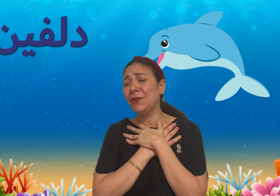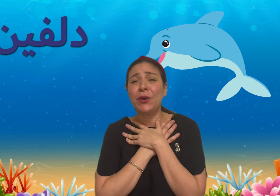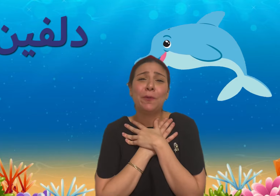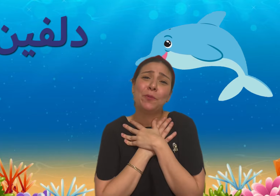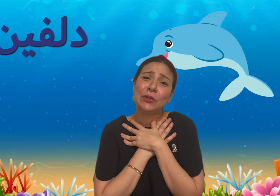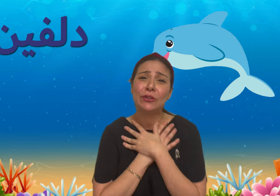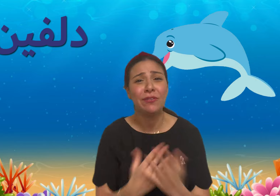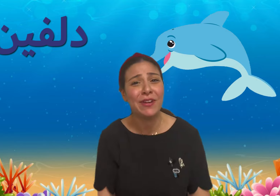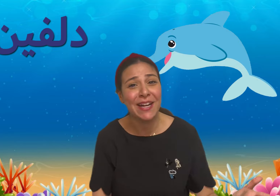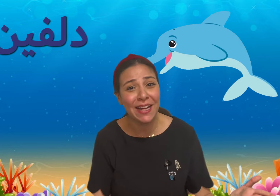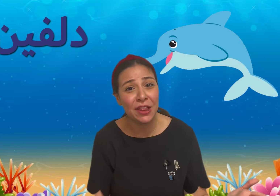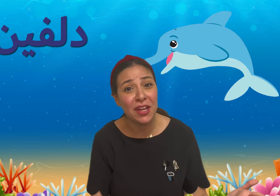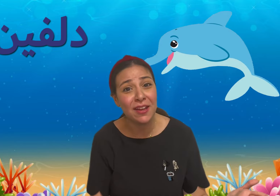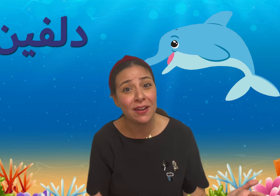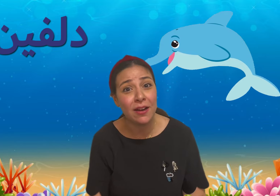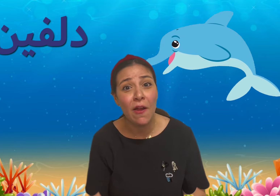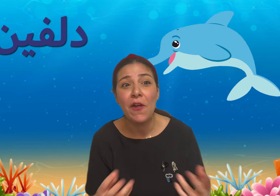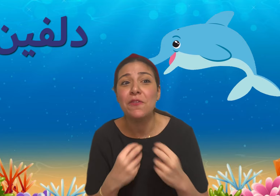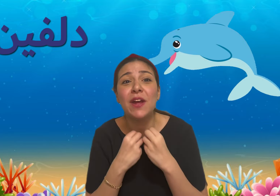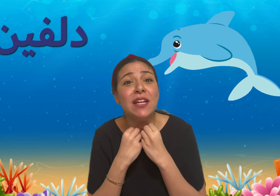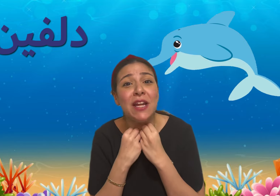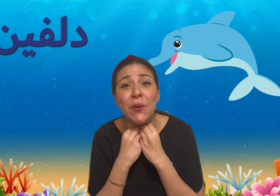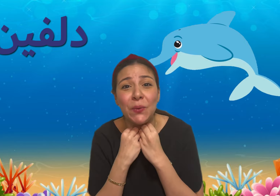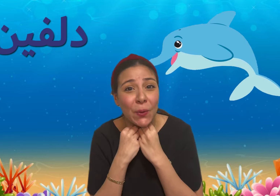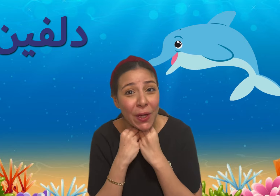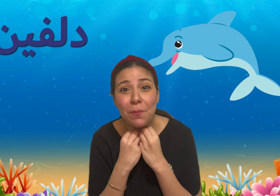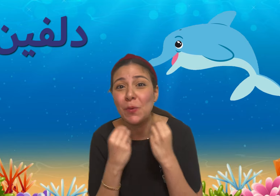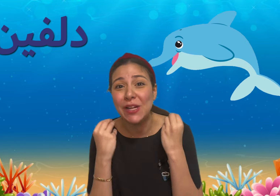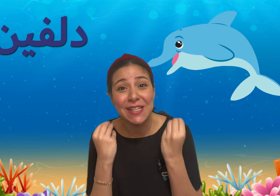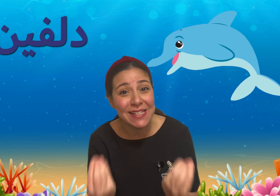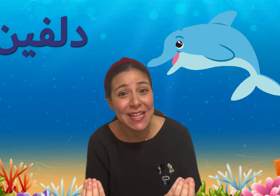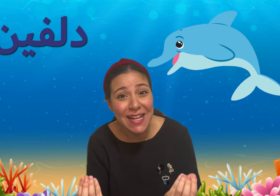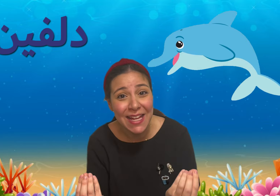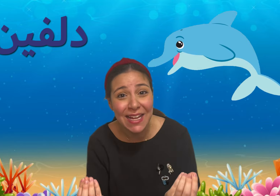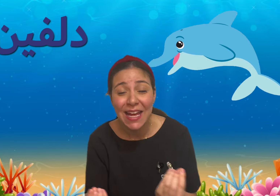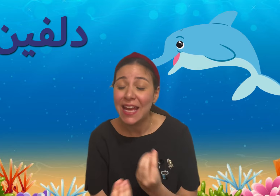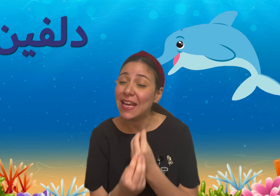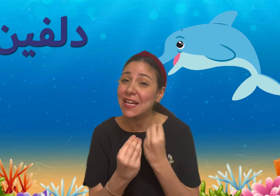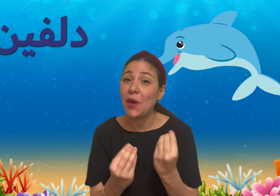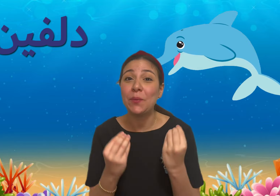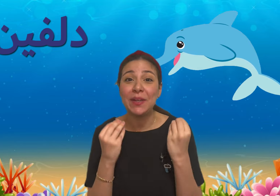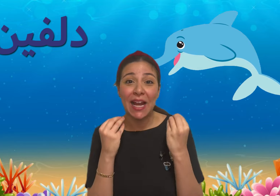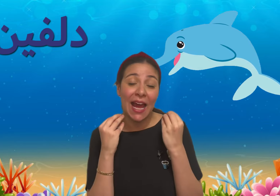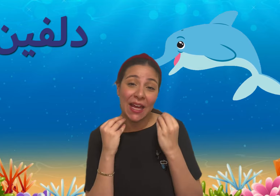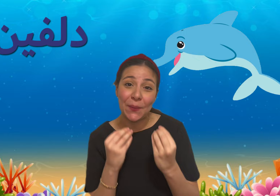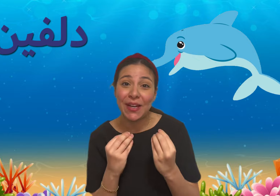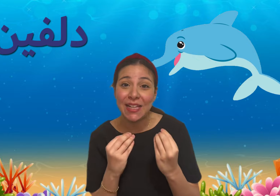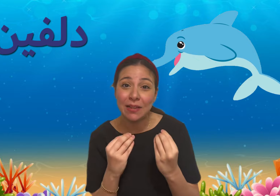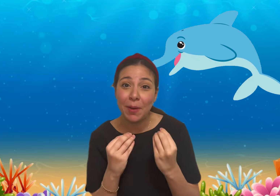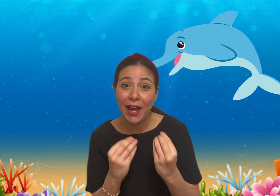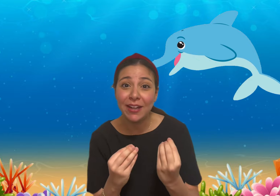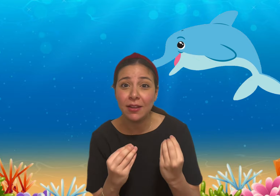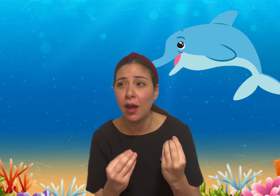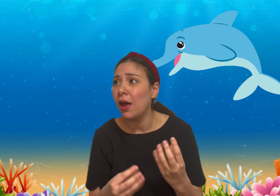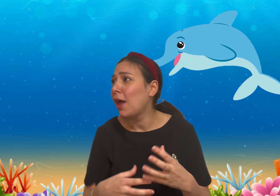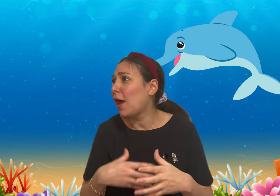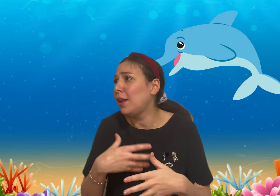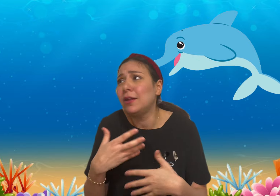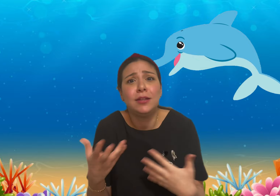أحب الدولفين كثيراً فإنه يحب الإنسان إنه من الحيوانات البحرية التي